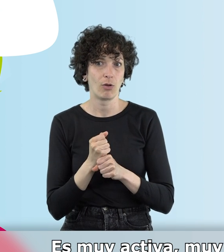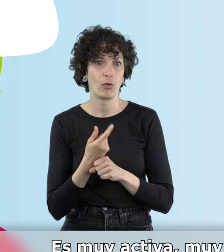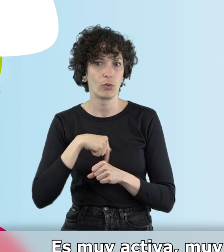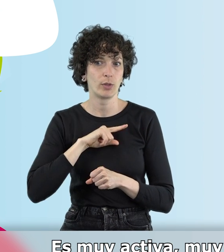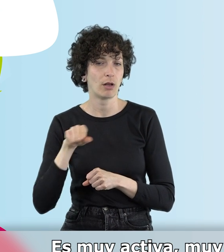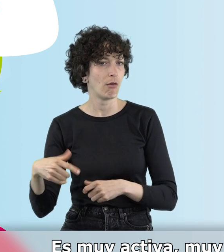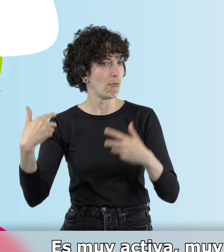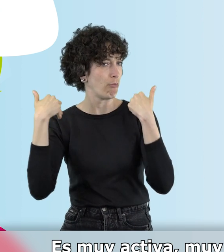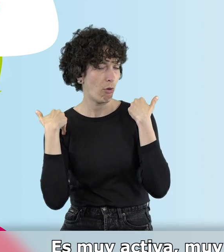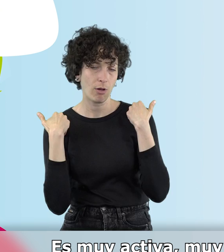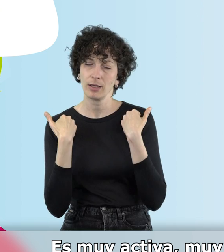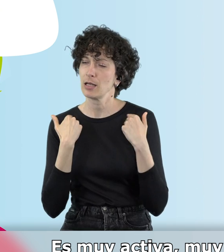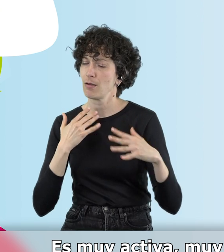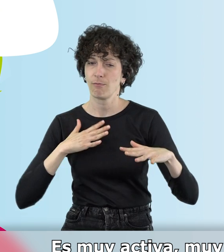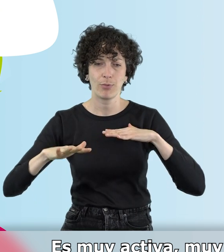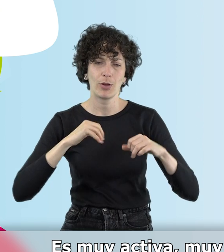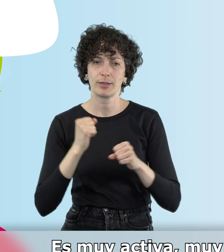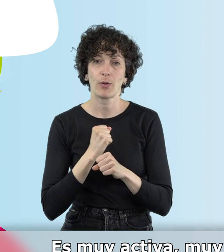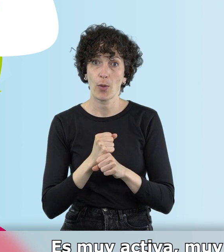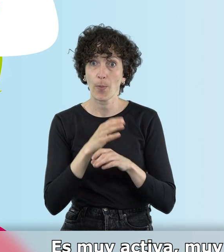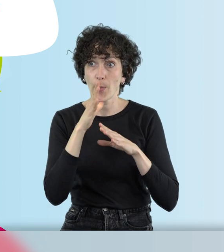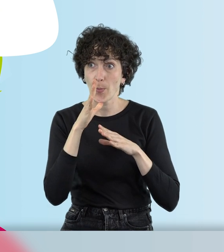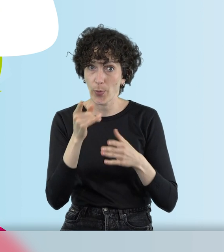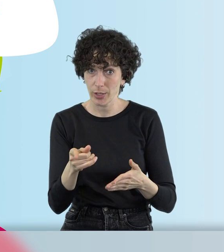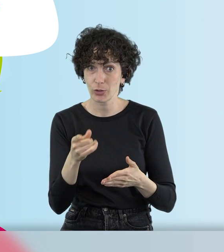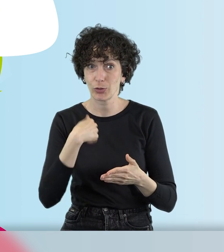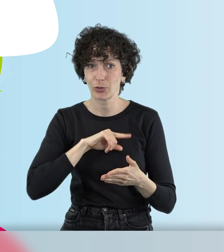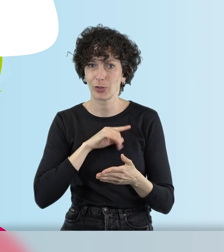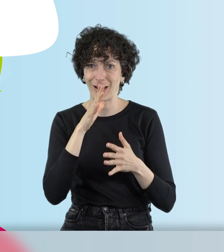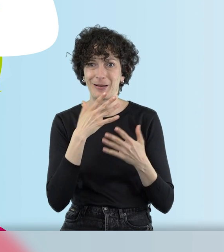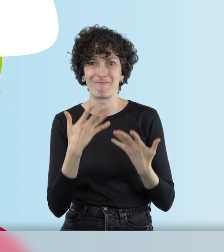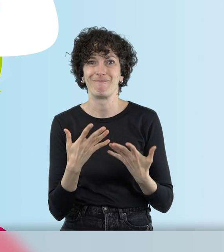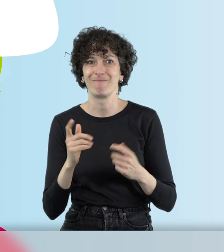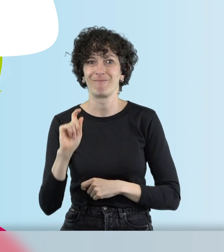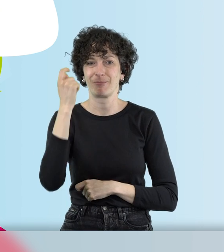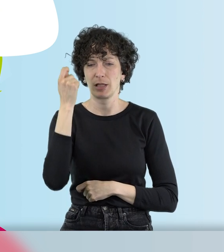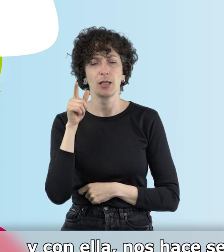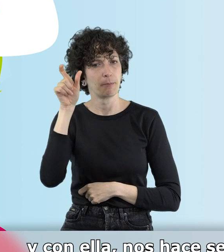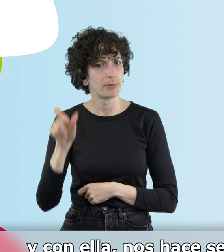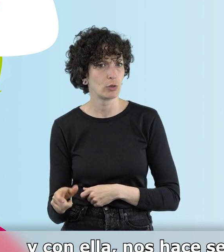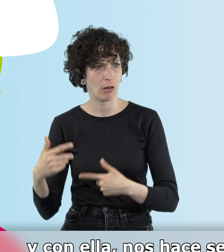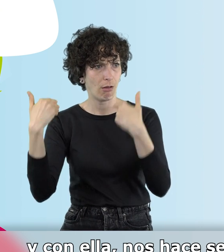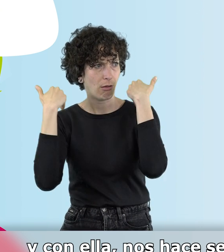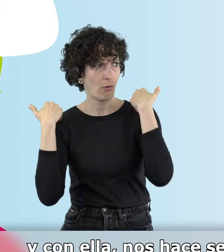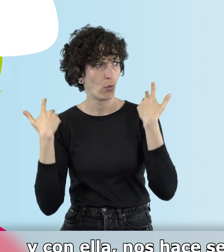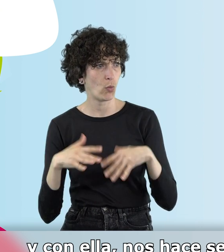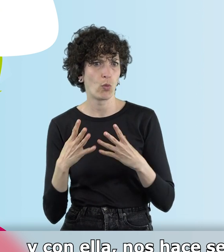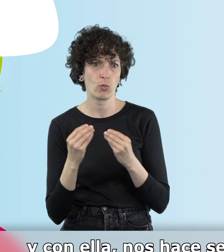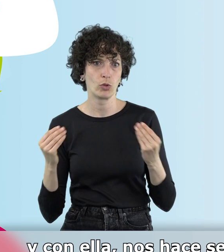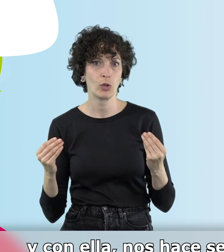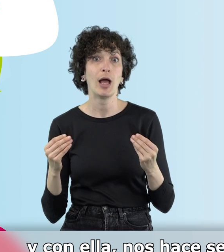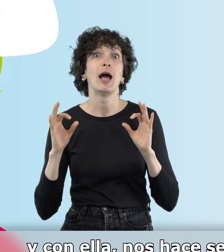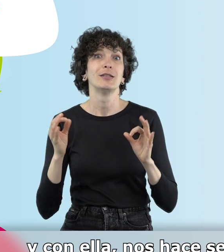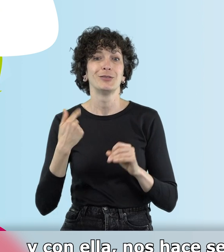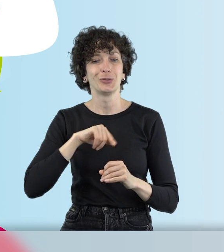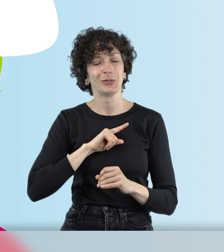trabajo. Es muy activa, es muy trabajadora y por ello estamos donde estamos. Es una persona muy responsable y con ella nos hace